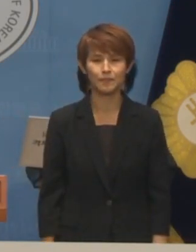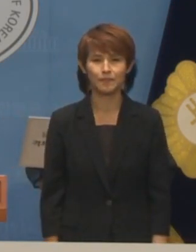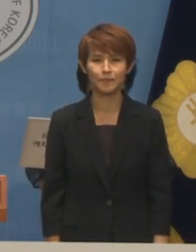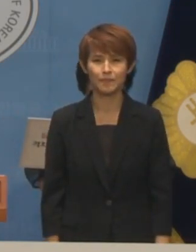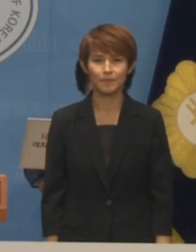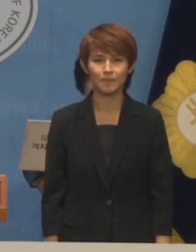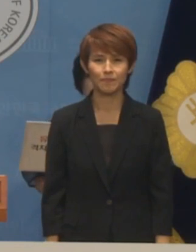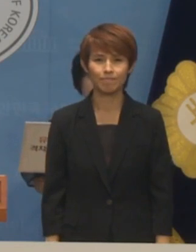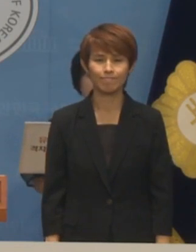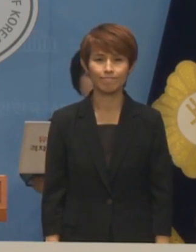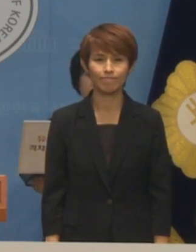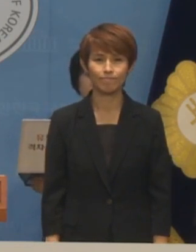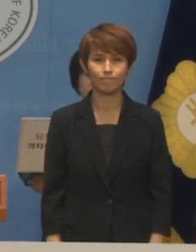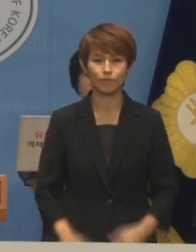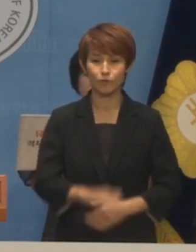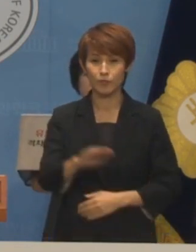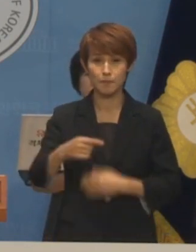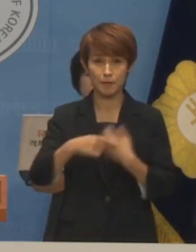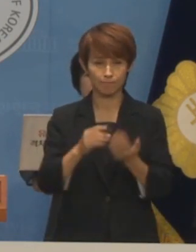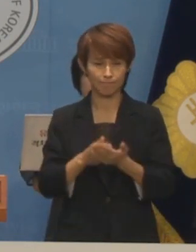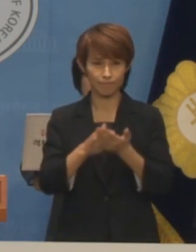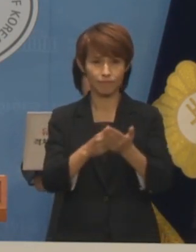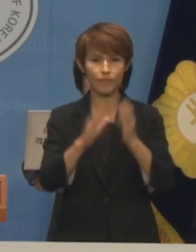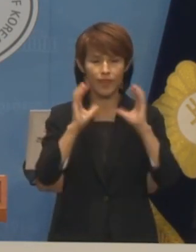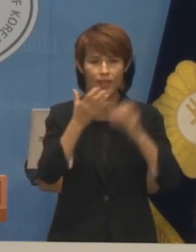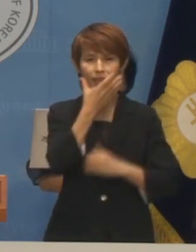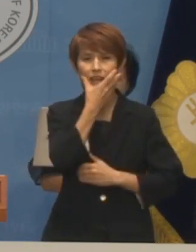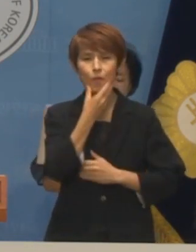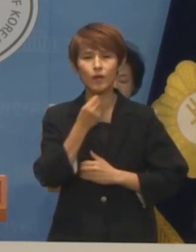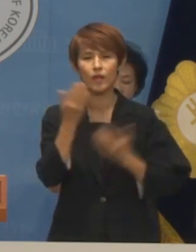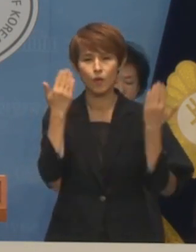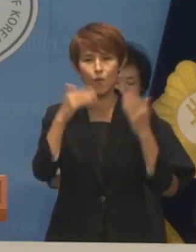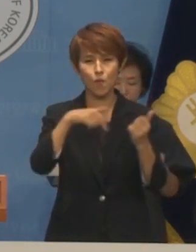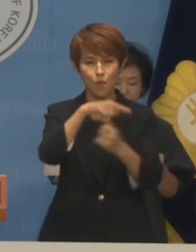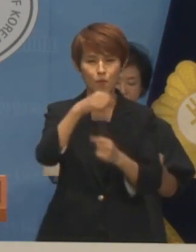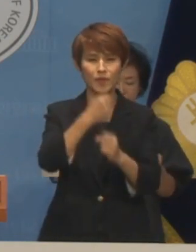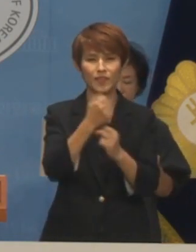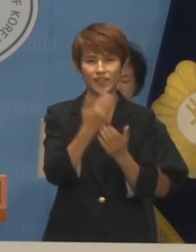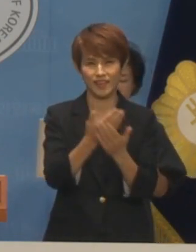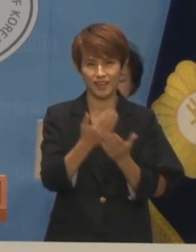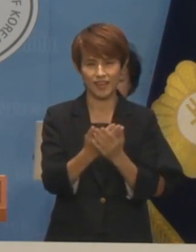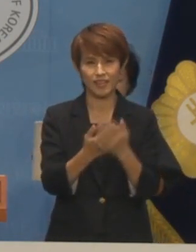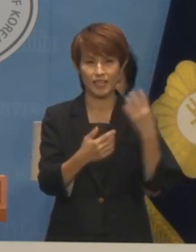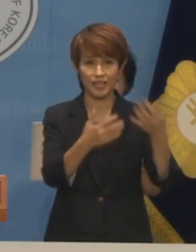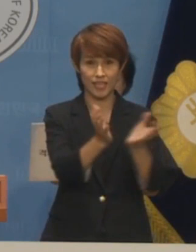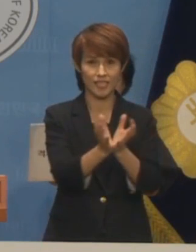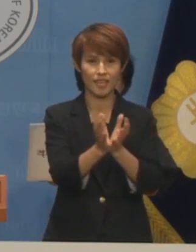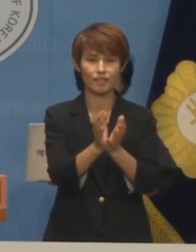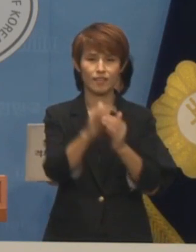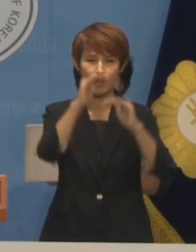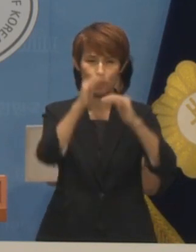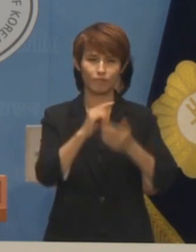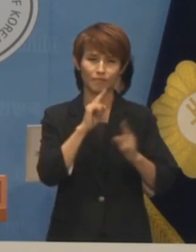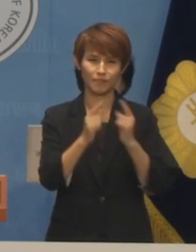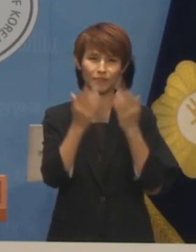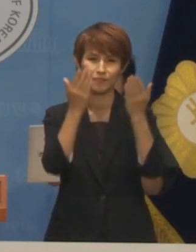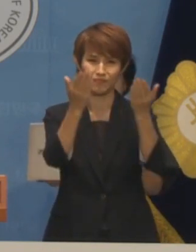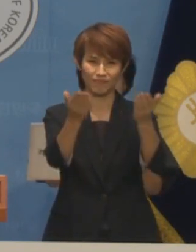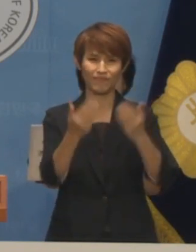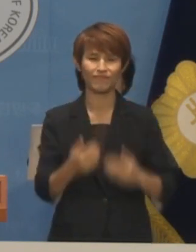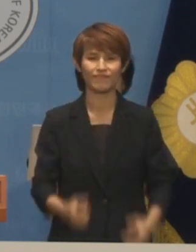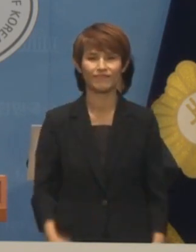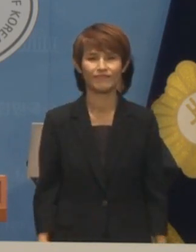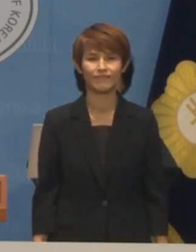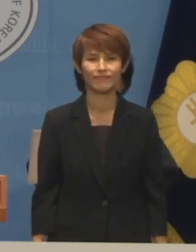바로 저희의 의지를 담아 영유아가 행복한 유아학교 조성을 촉구하는 4개 교원단체 성명서를